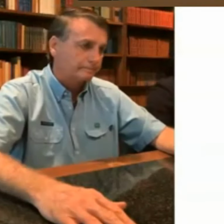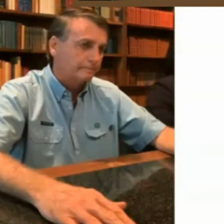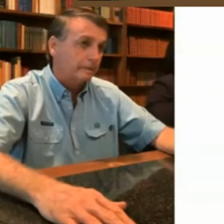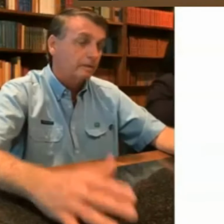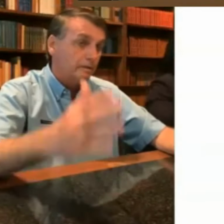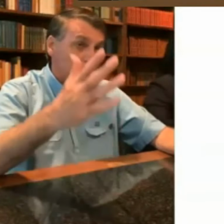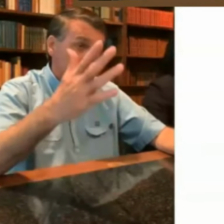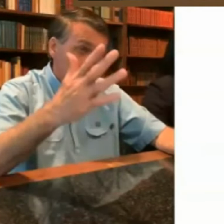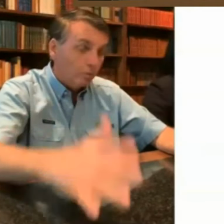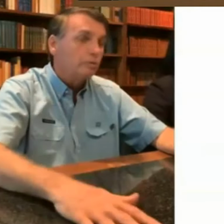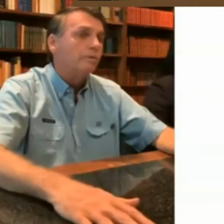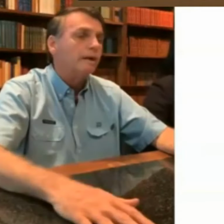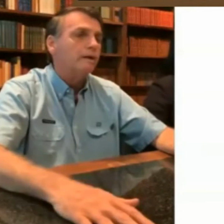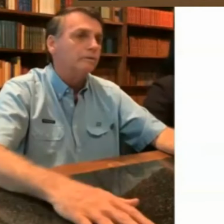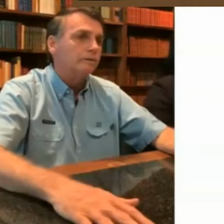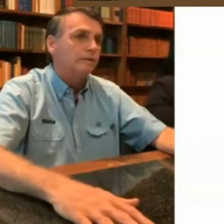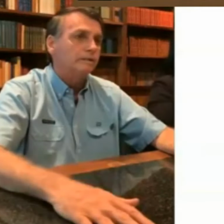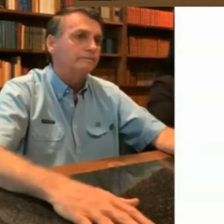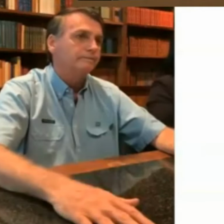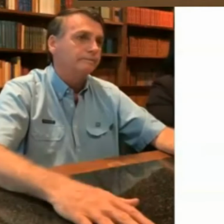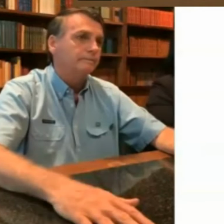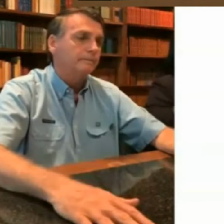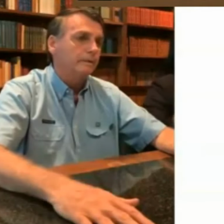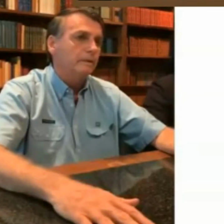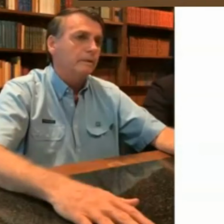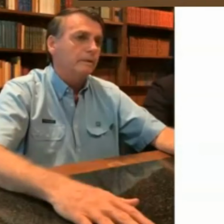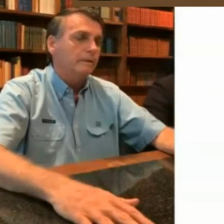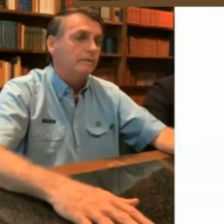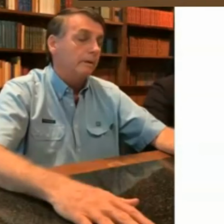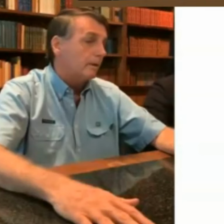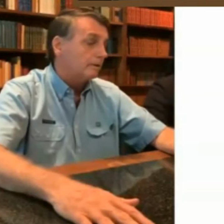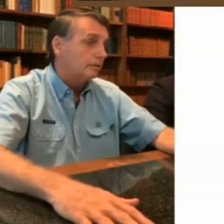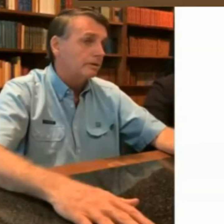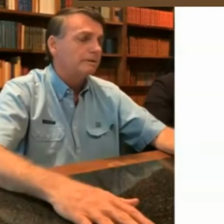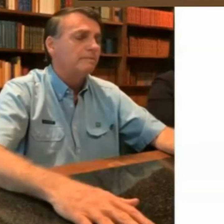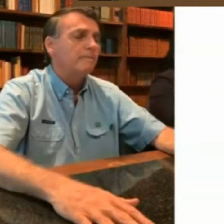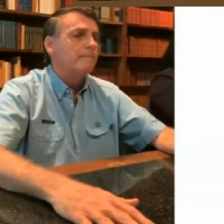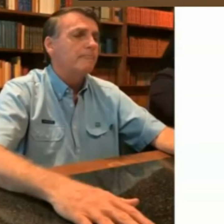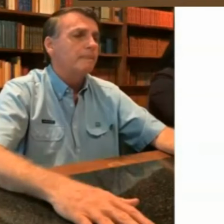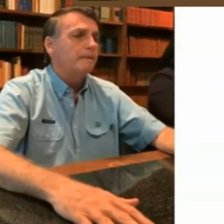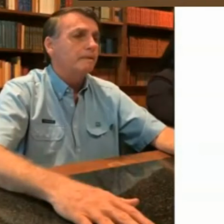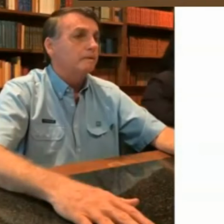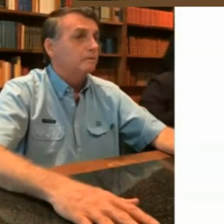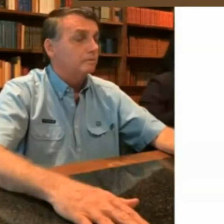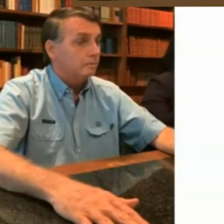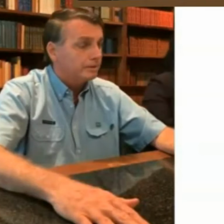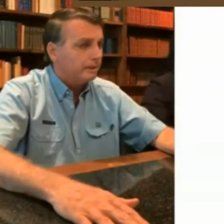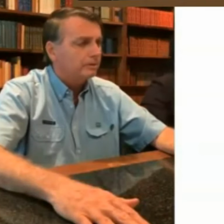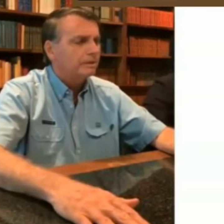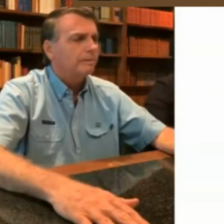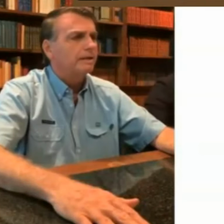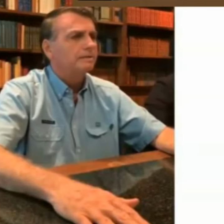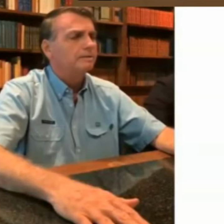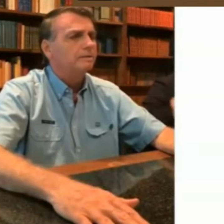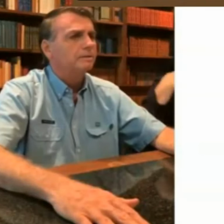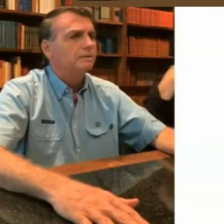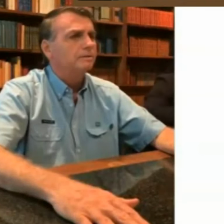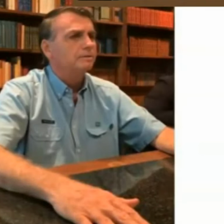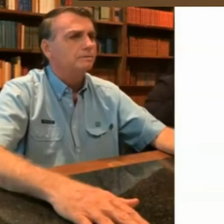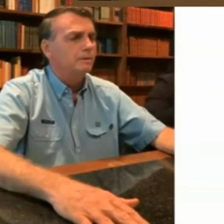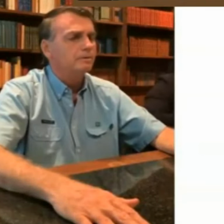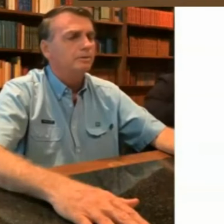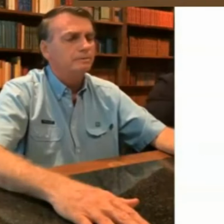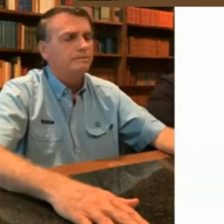tranquilidade. Agora, Muito não obrigado a esqueça. todos vocês. Ele está colocando Um abraço a realmente a todos, responsabilidade para com muita todos luta, os